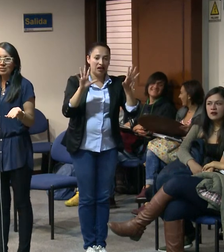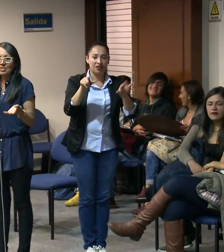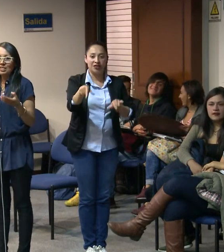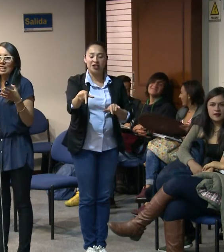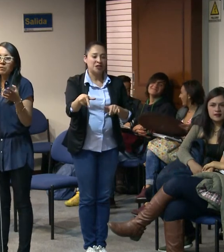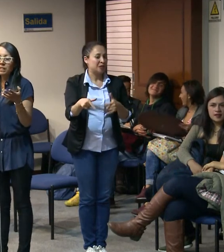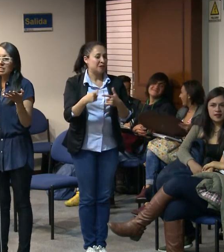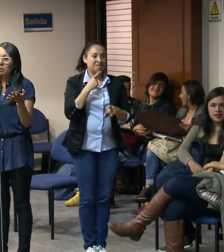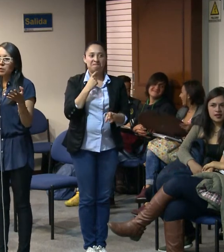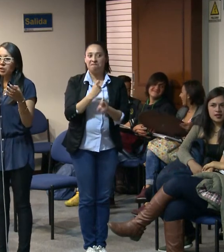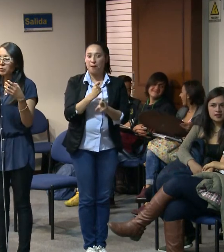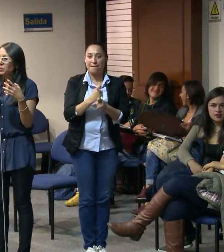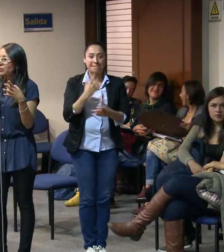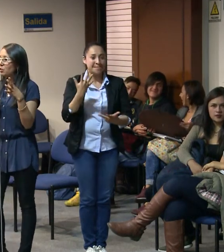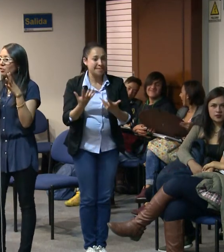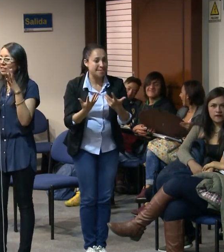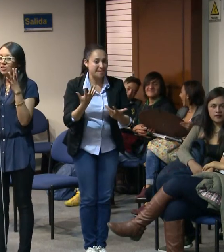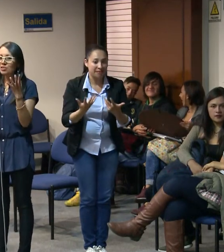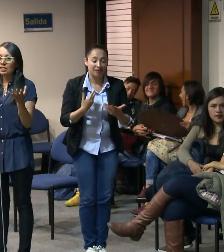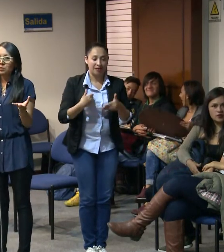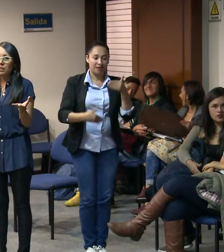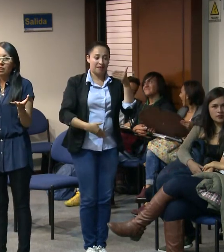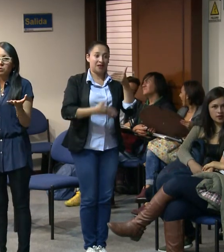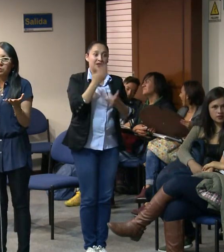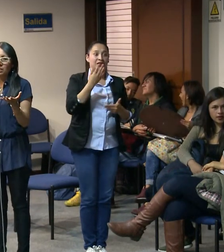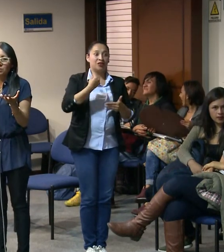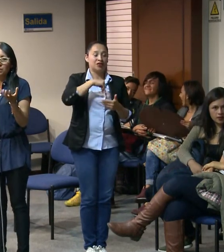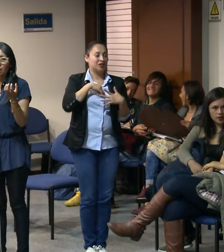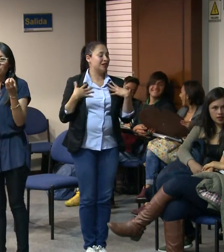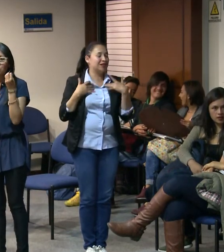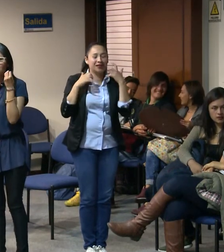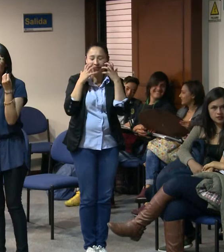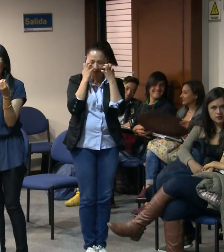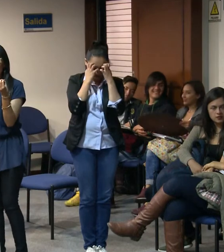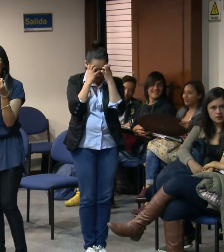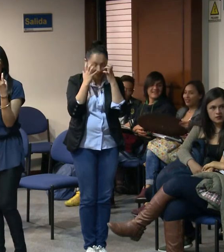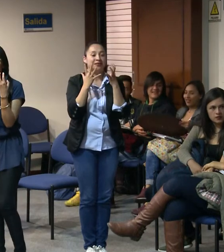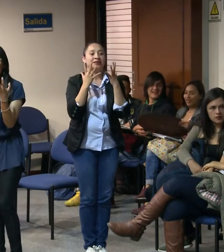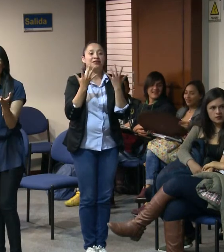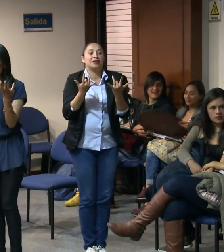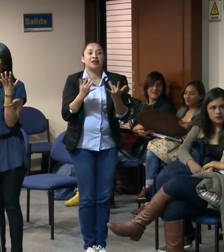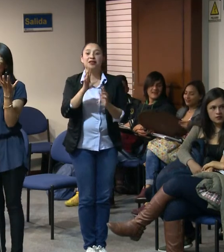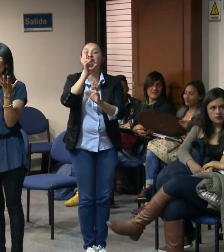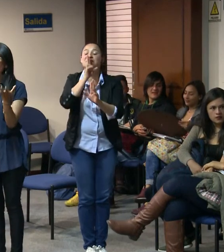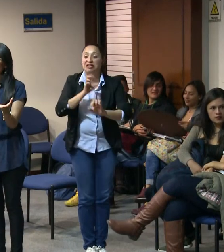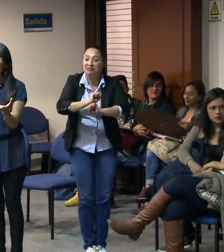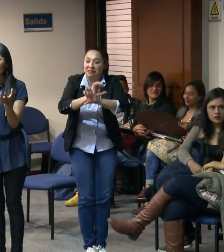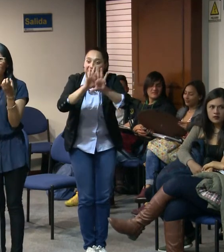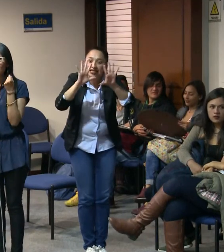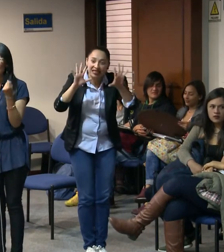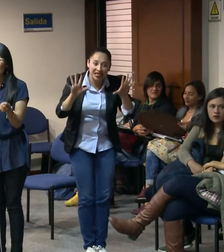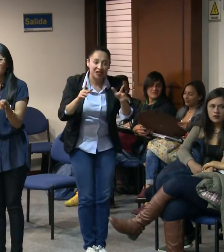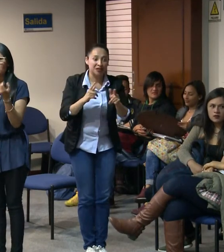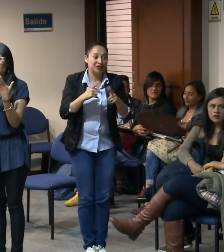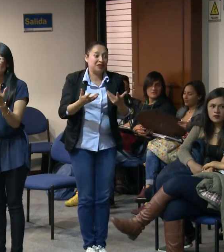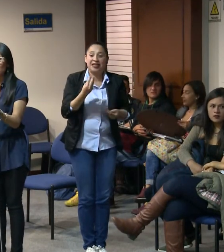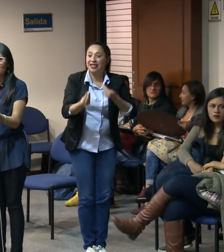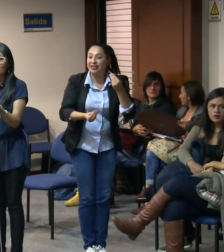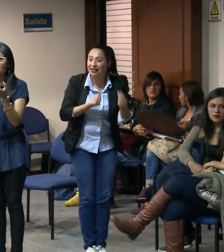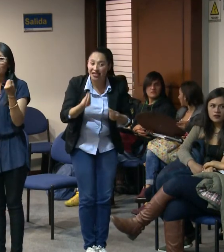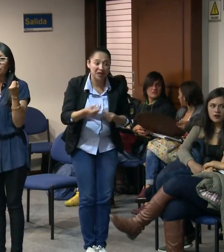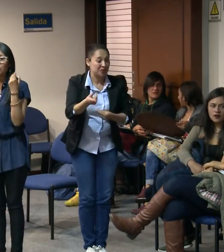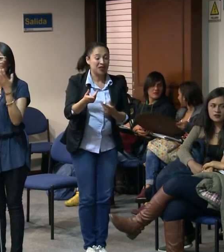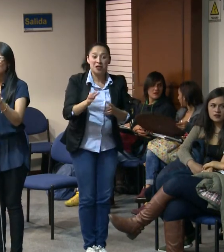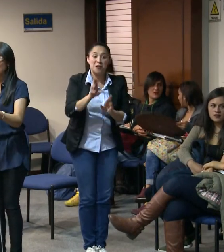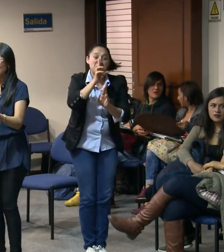no. Al principio, nosotras nos desesperábamos porque esperábamos como una respuesta más clara, pero ¿qué quiere? ¿Pero qué hacemos? Pero él